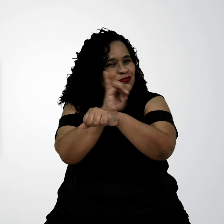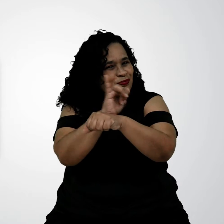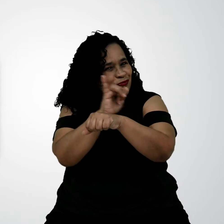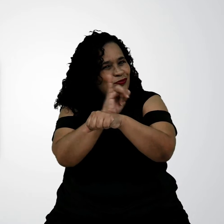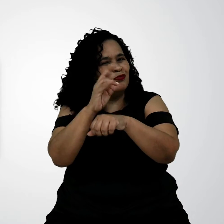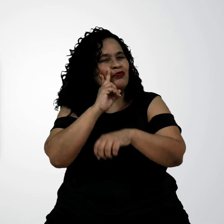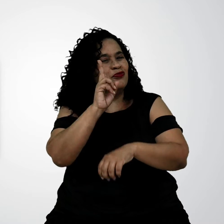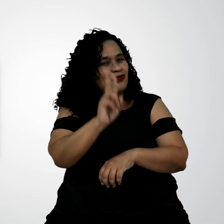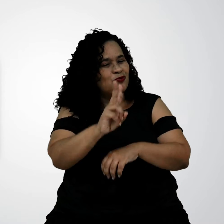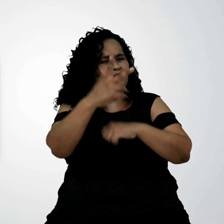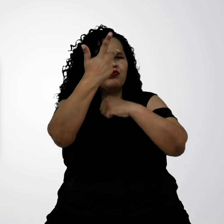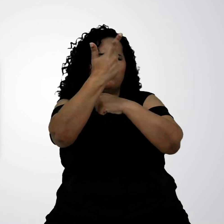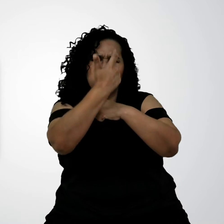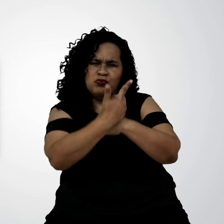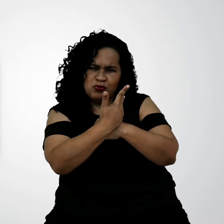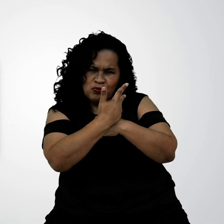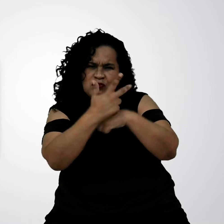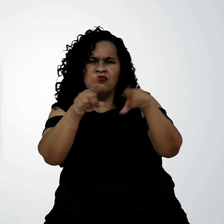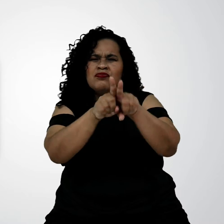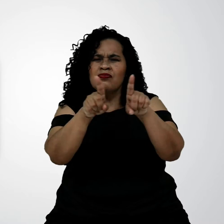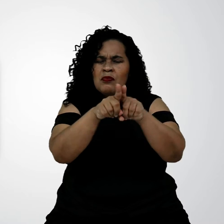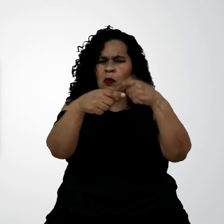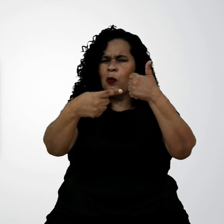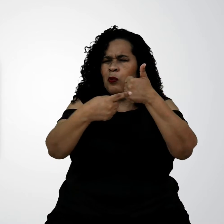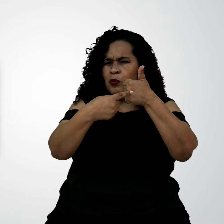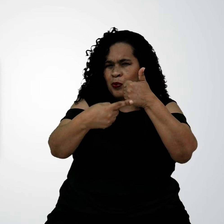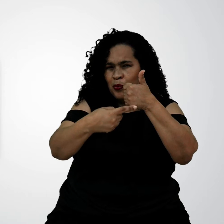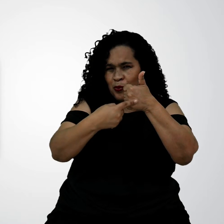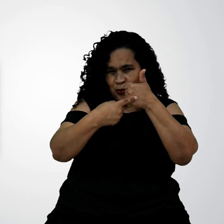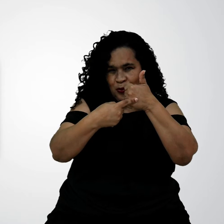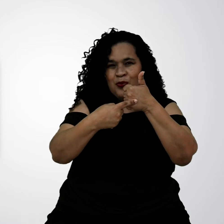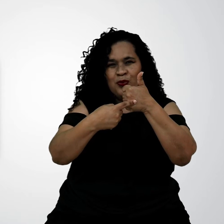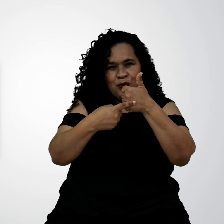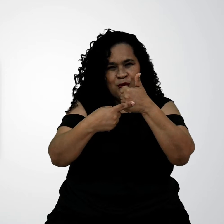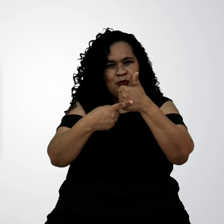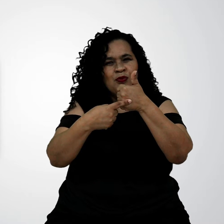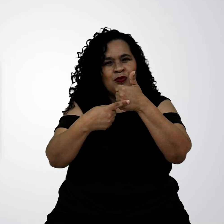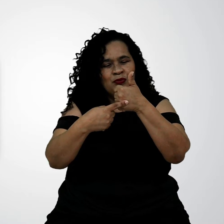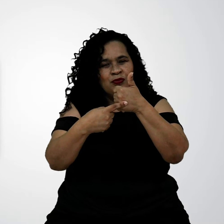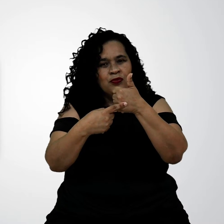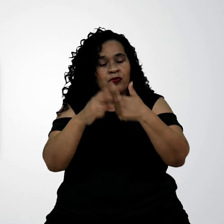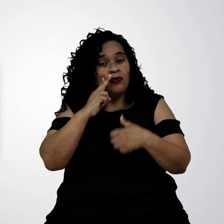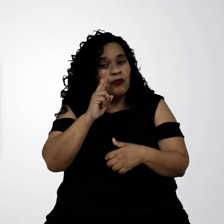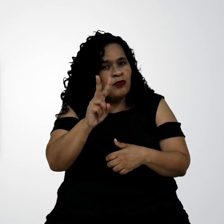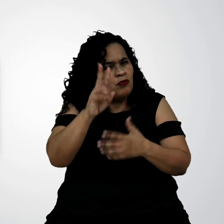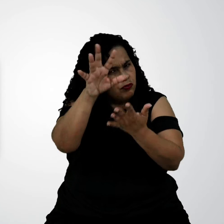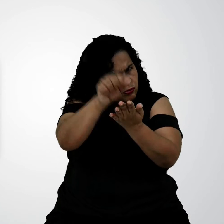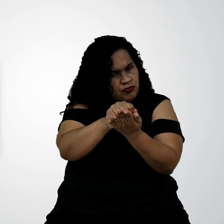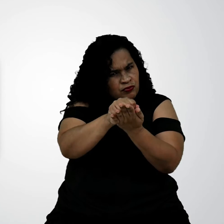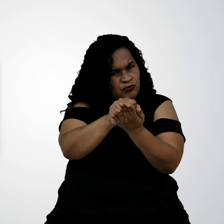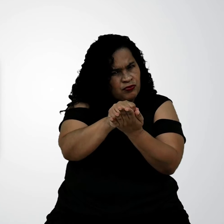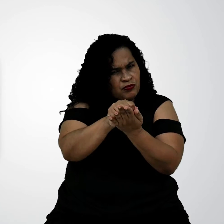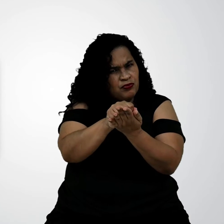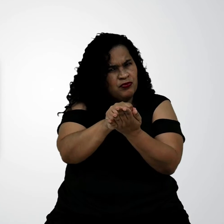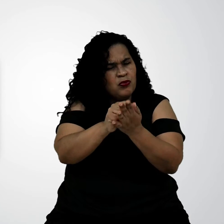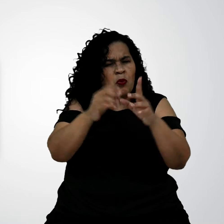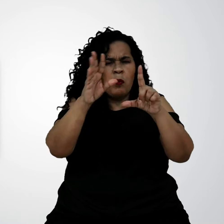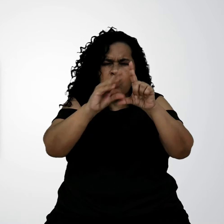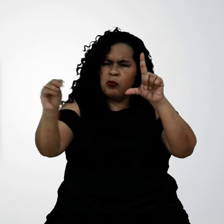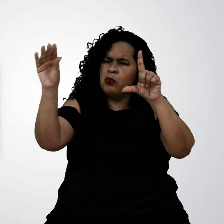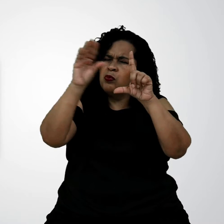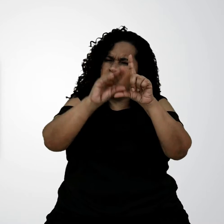dá um like em cada um dos vídeos, vê se você é inscrito no canal, compartilha, faça